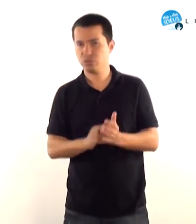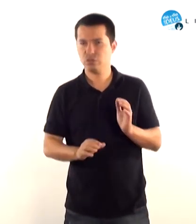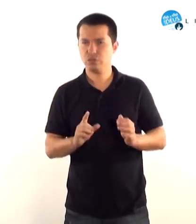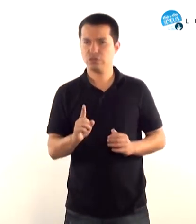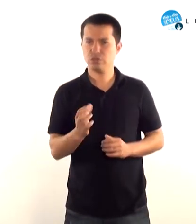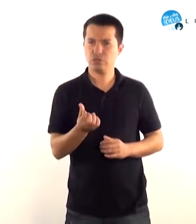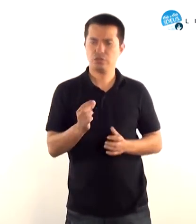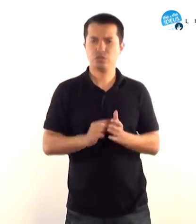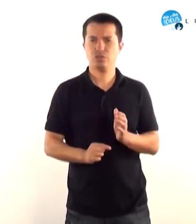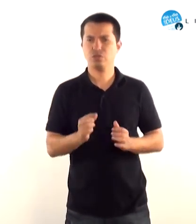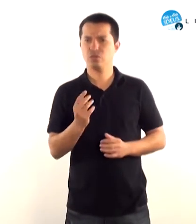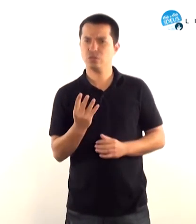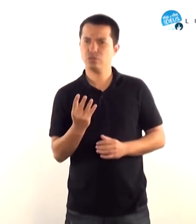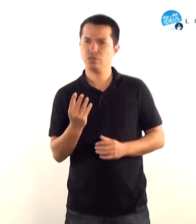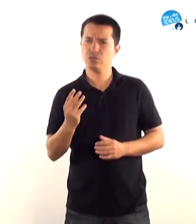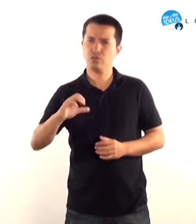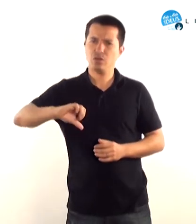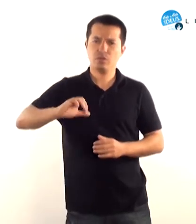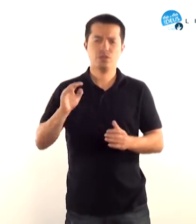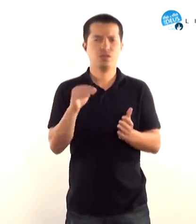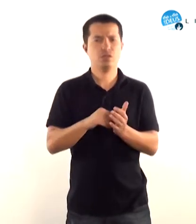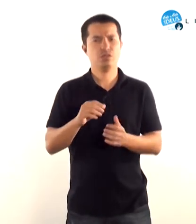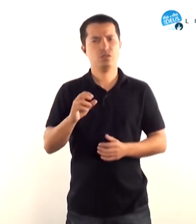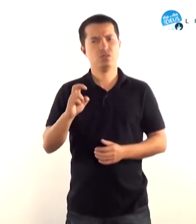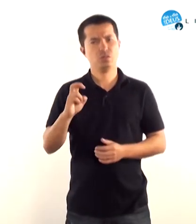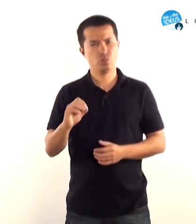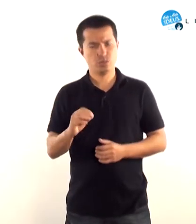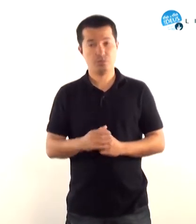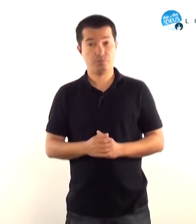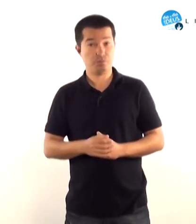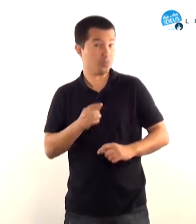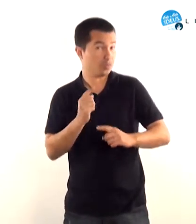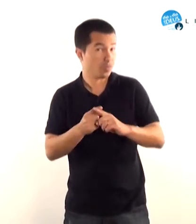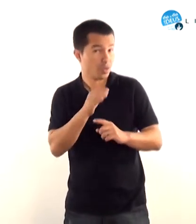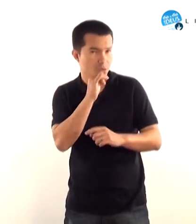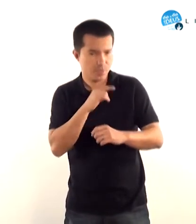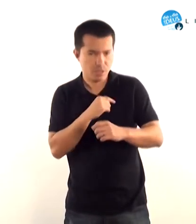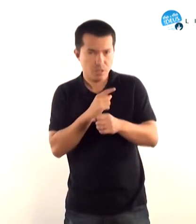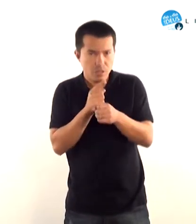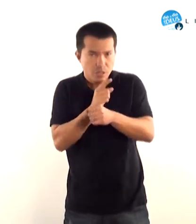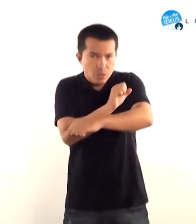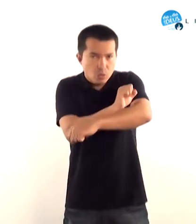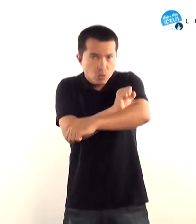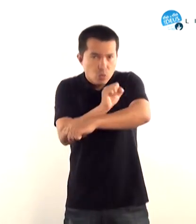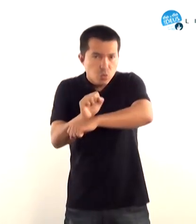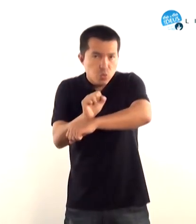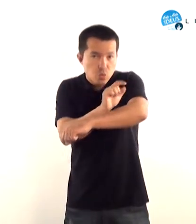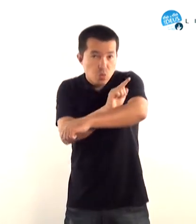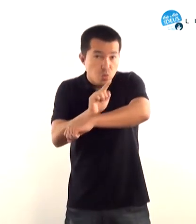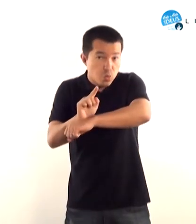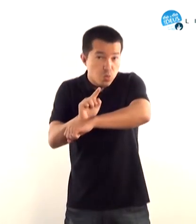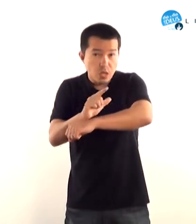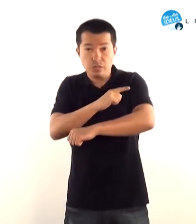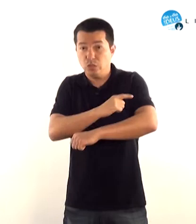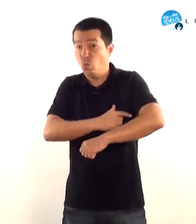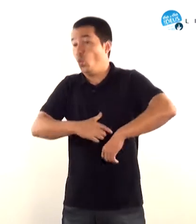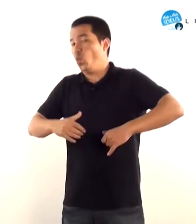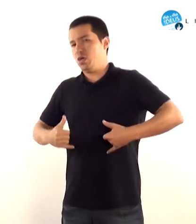Ezequiel 16, versículos 49 e 50, Sodoma e as suas filhas eram